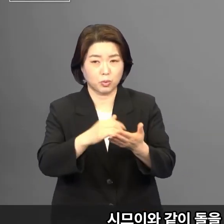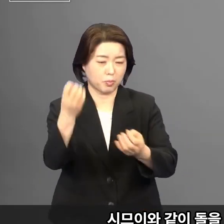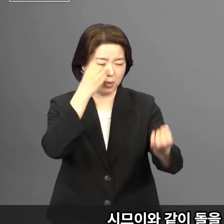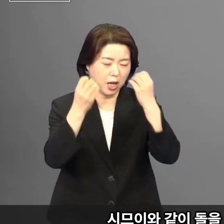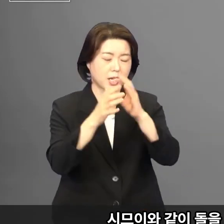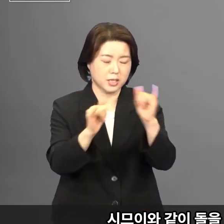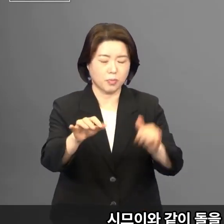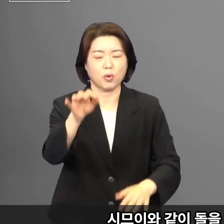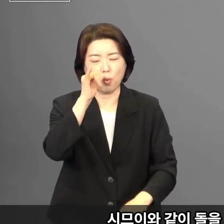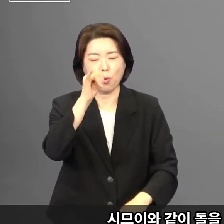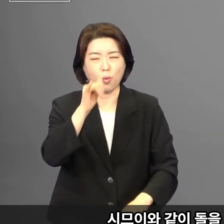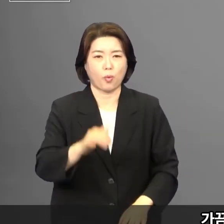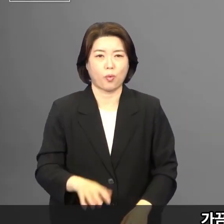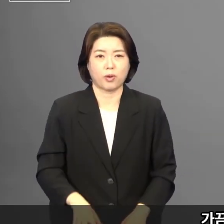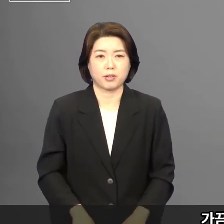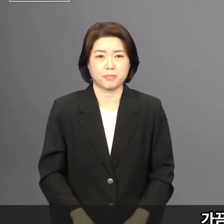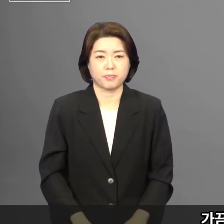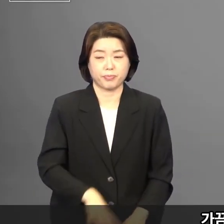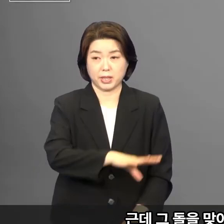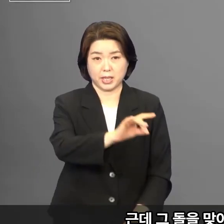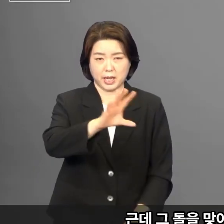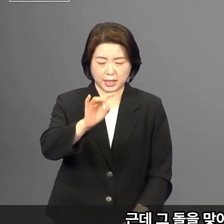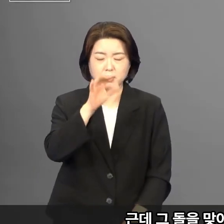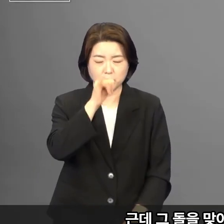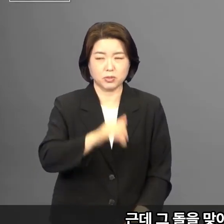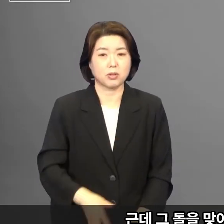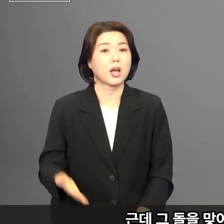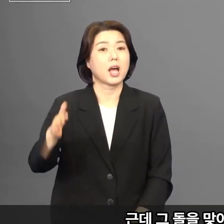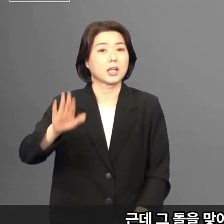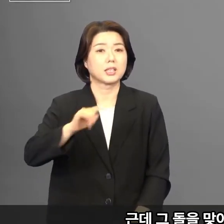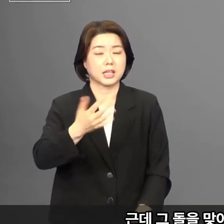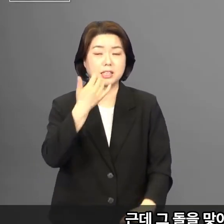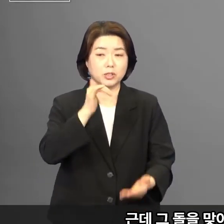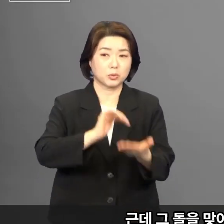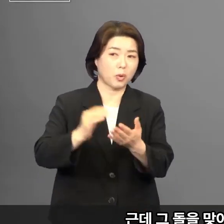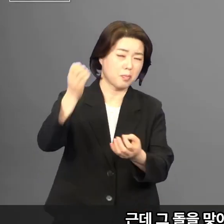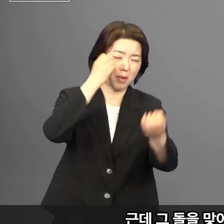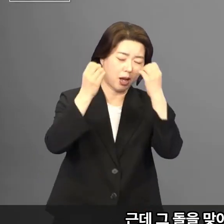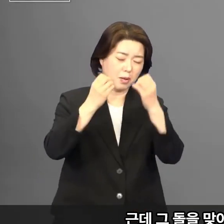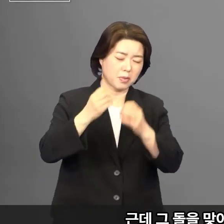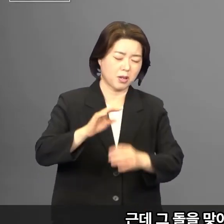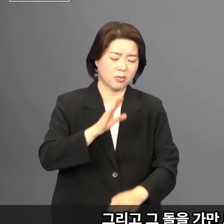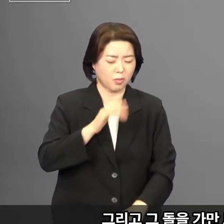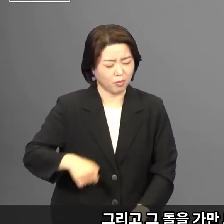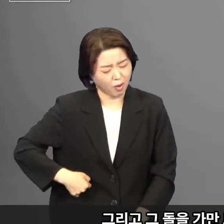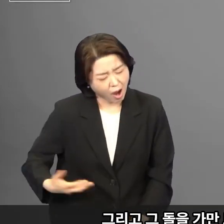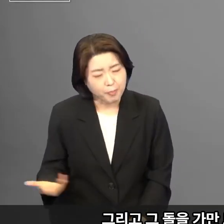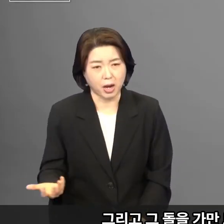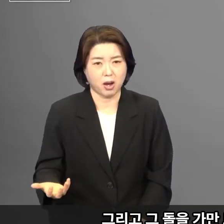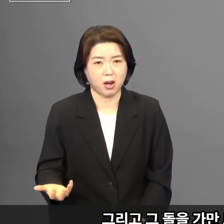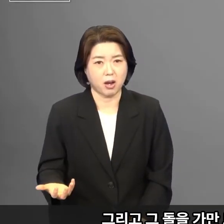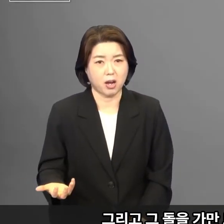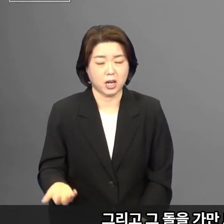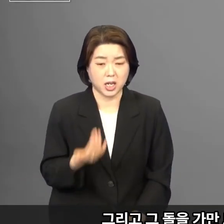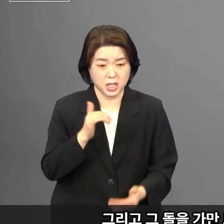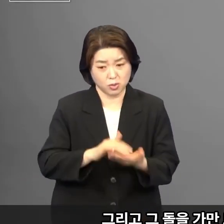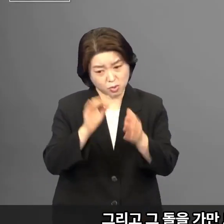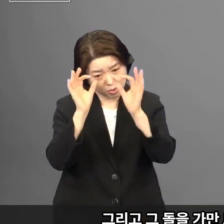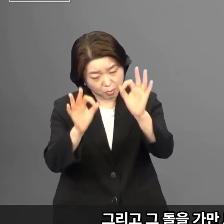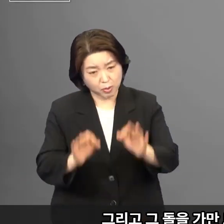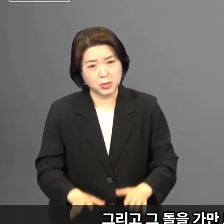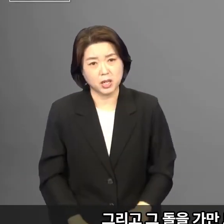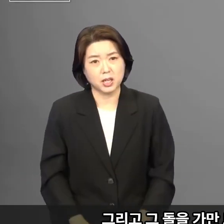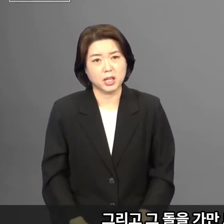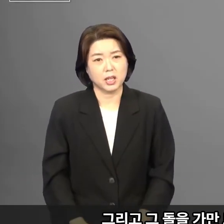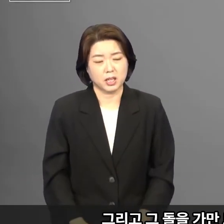사람도 있었습니다. 가끔 있었어요. 근데 그 돌을 맞아보면요, 너무 아프고요. 그리고 그 돌을 가만 보면